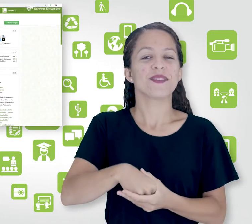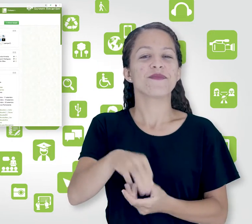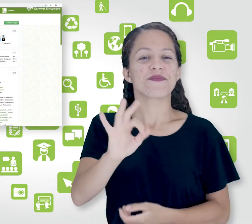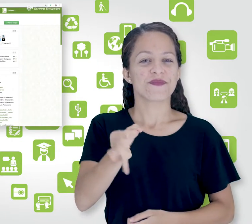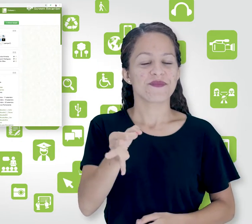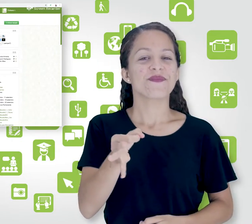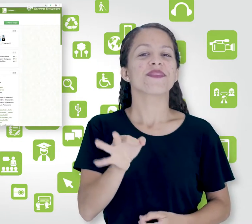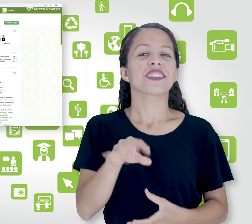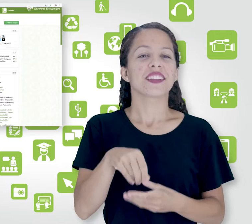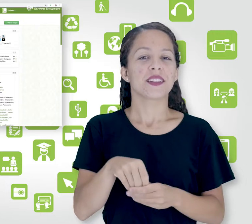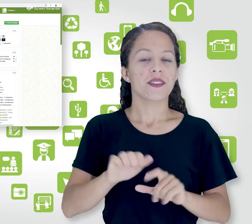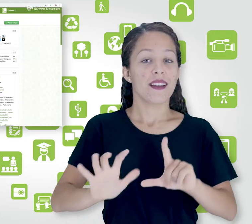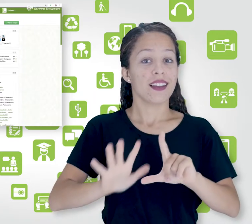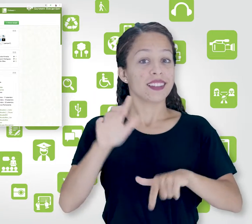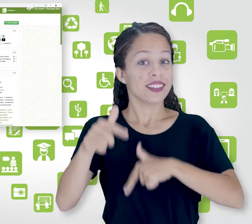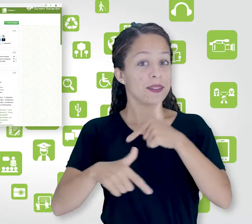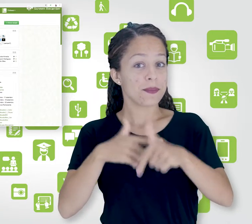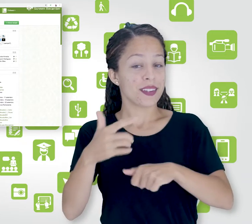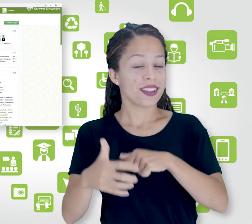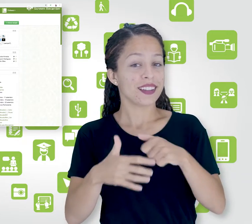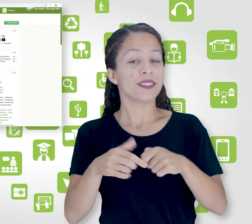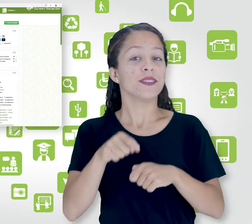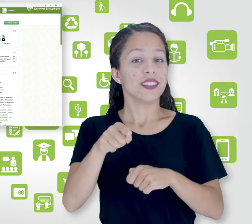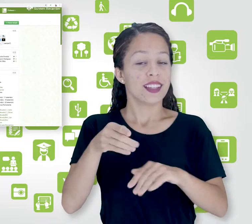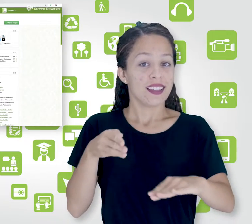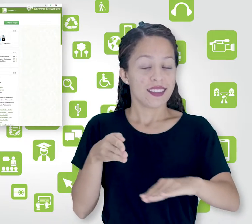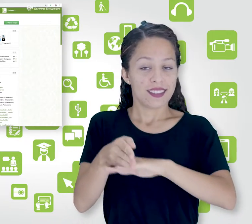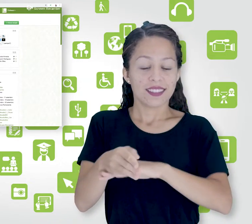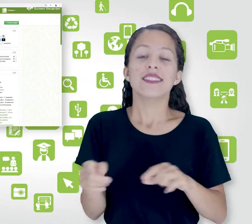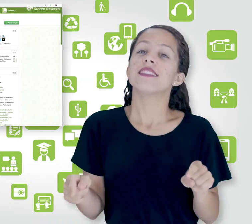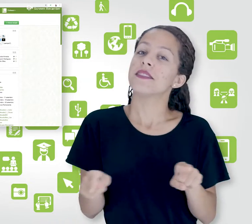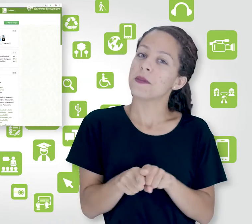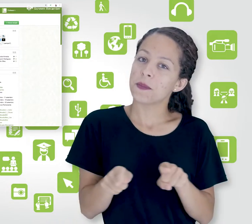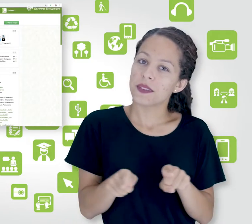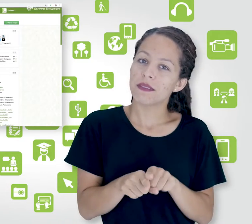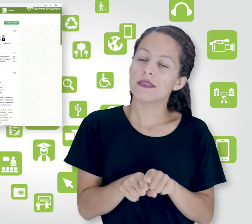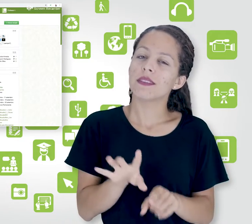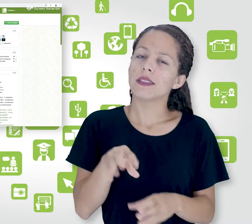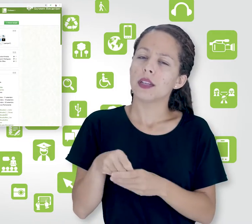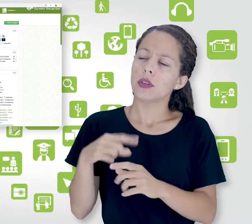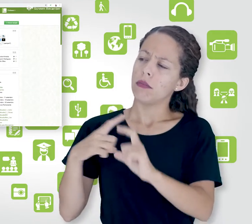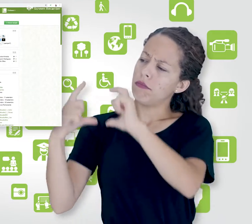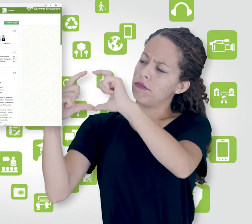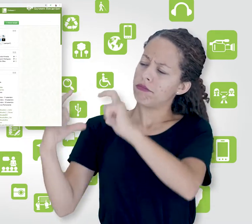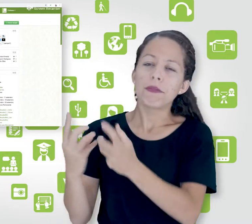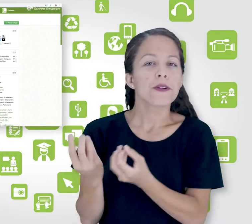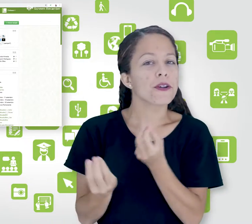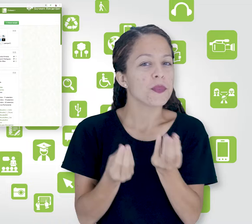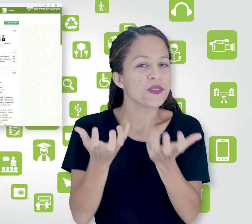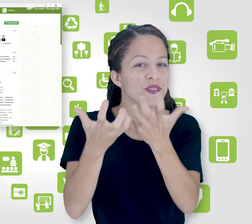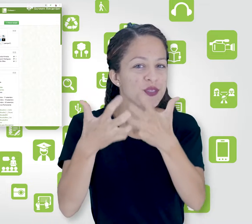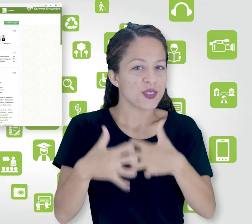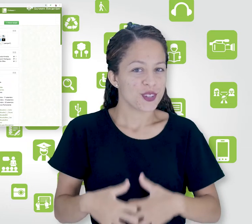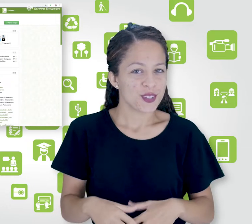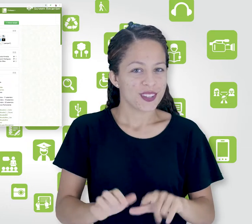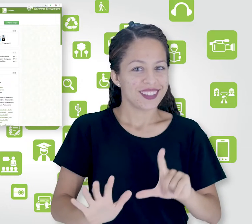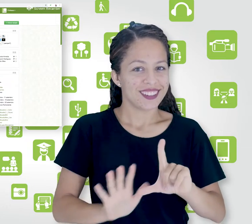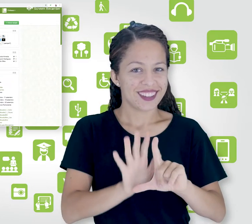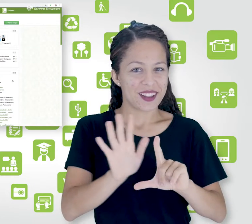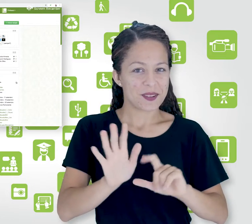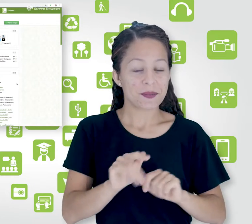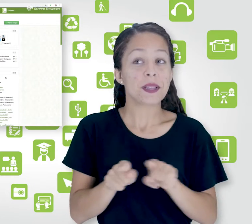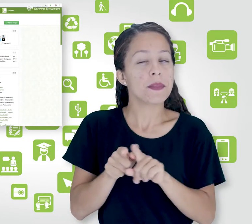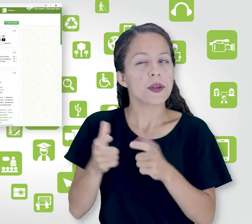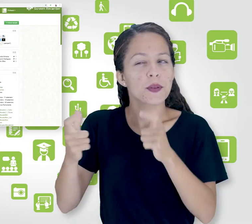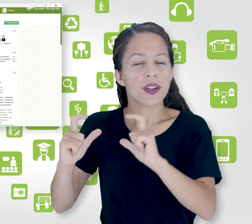né da de como funciona a área de trabalho logo que você entra e também essa ocultação de blocos e a